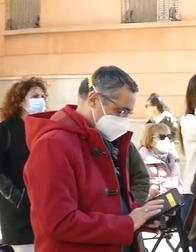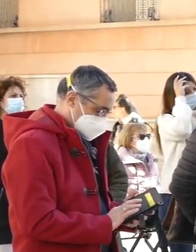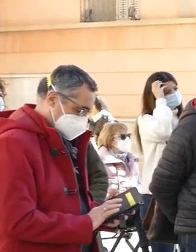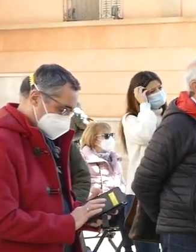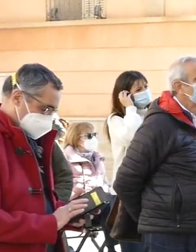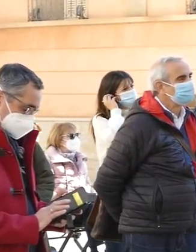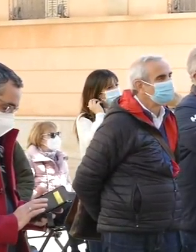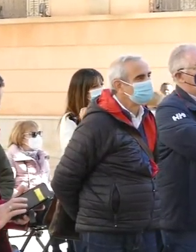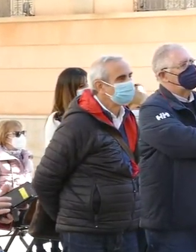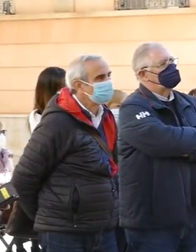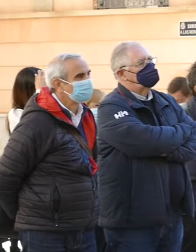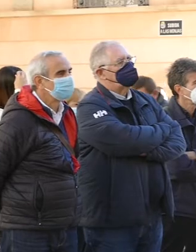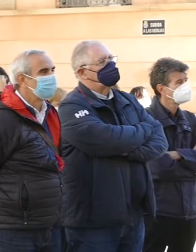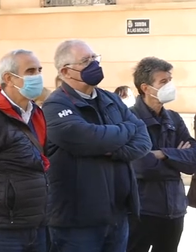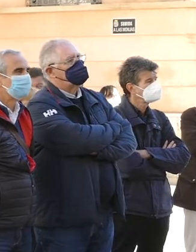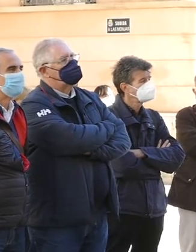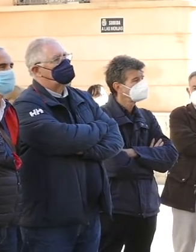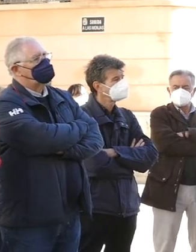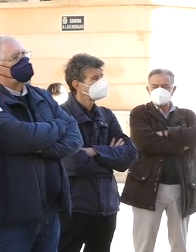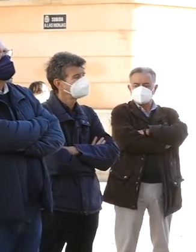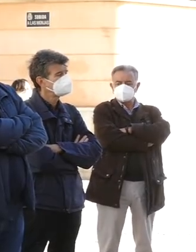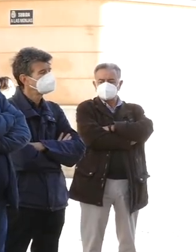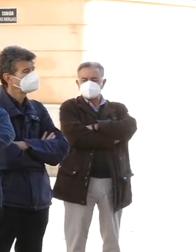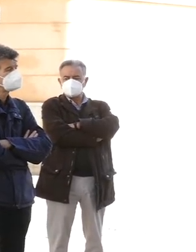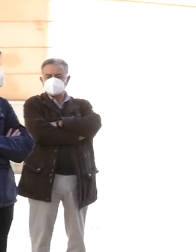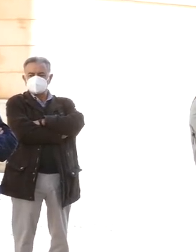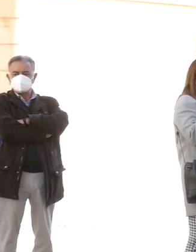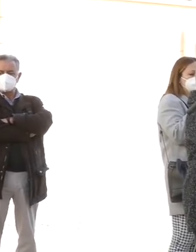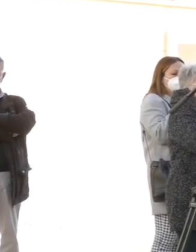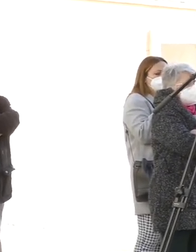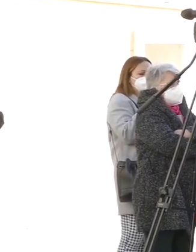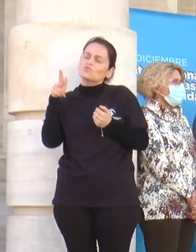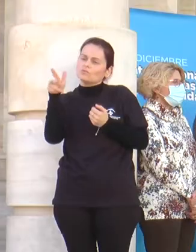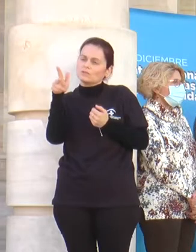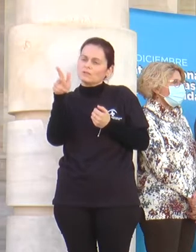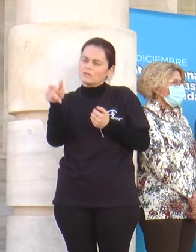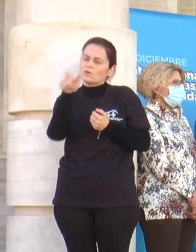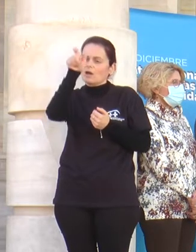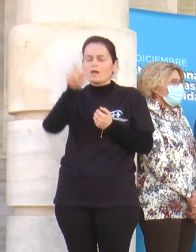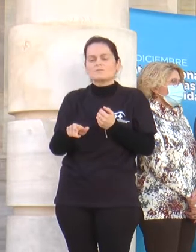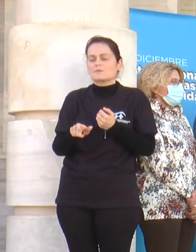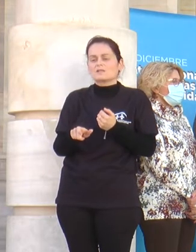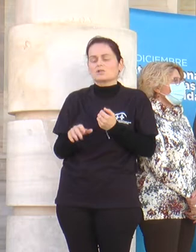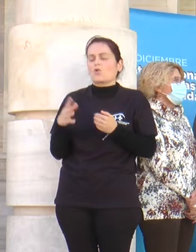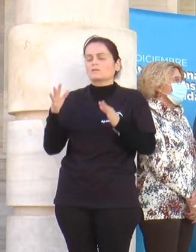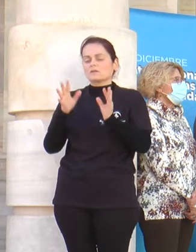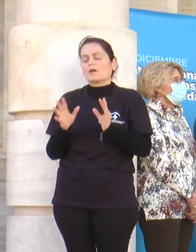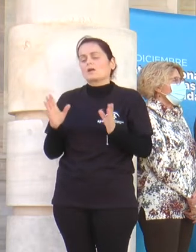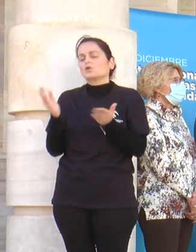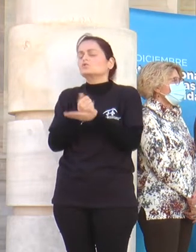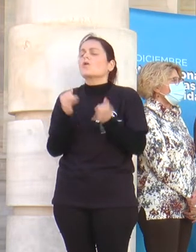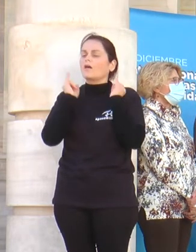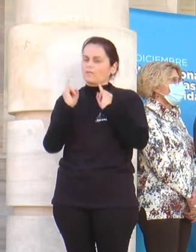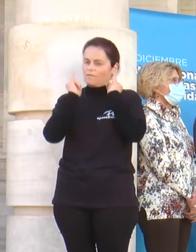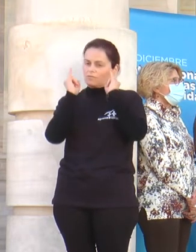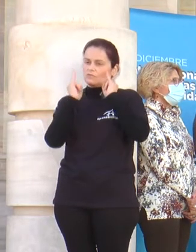los apoyos que necesitamos para poder participar, participar es un derecho que todas las personas deberíamos disfrutar. A